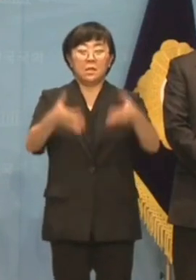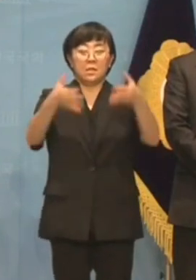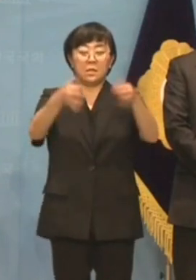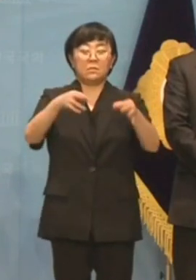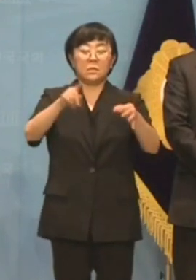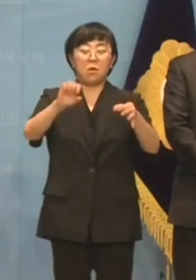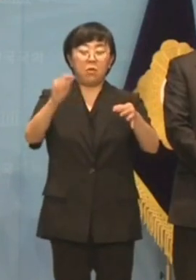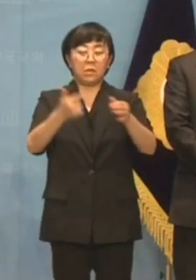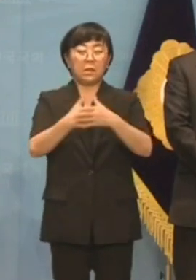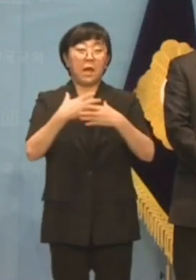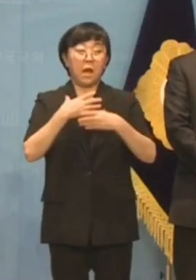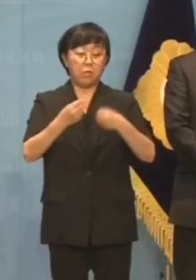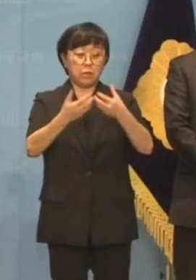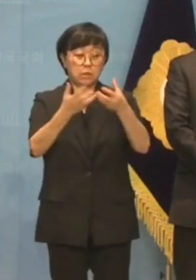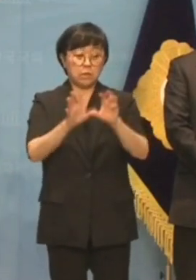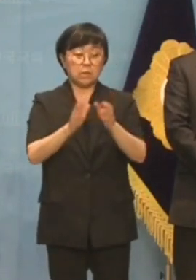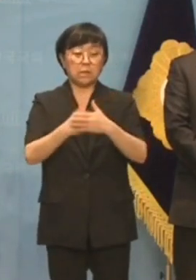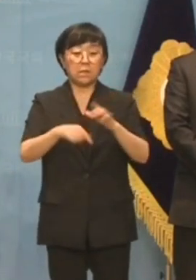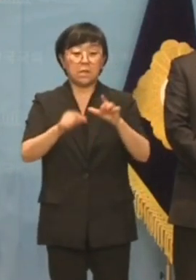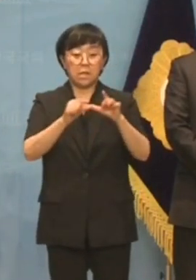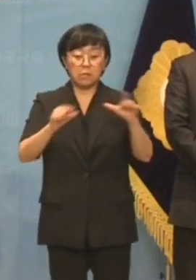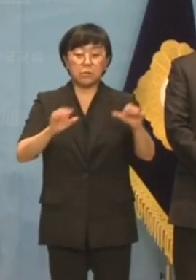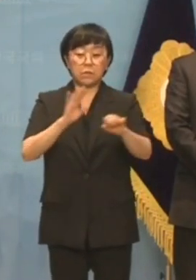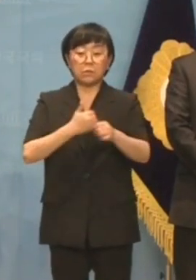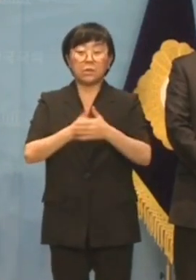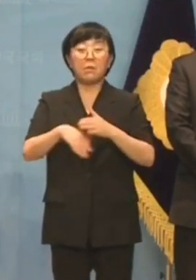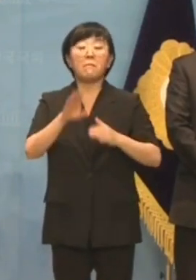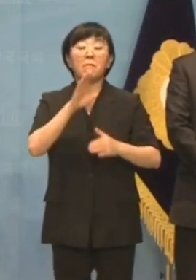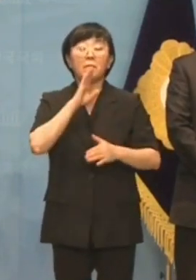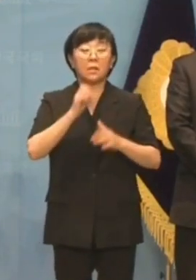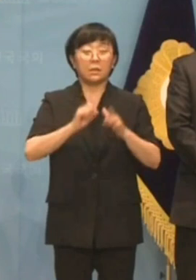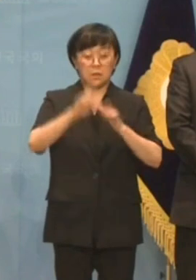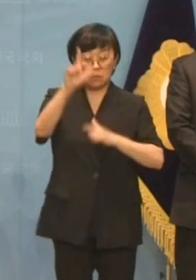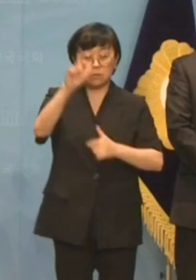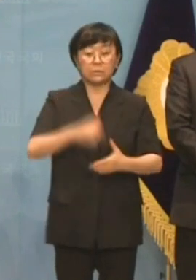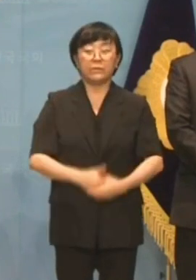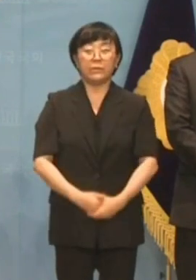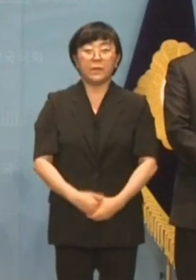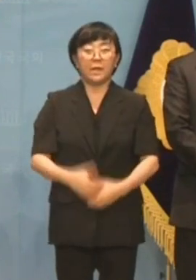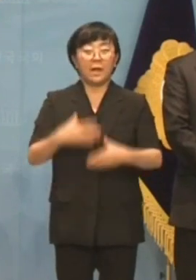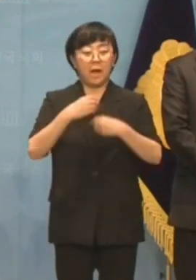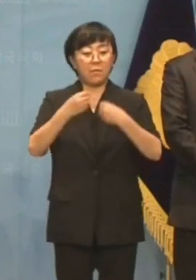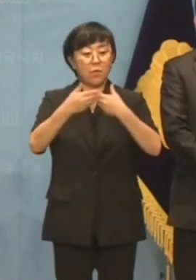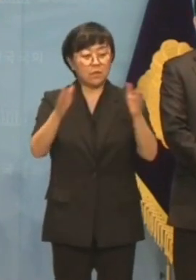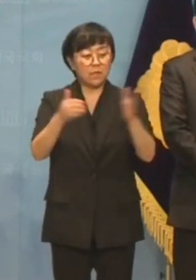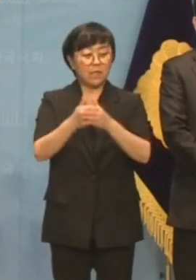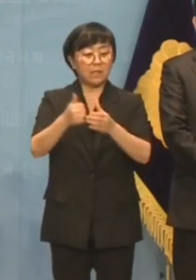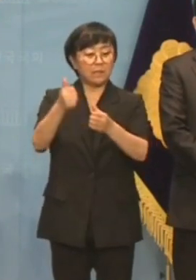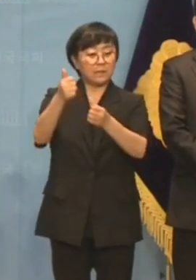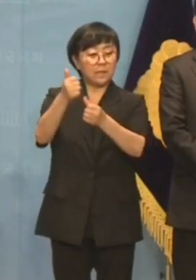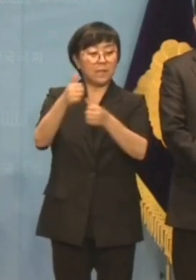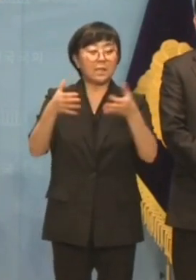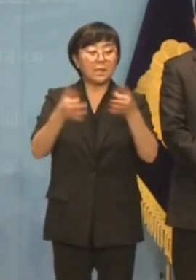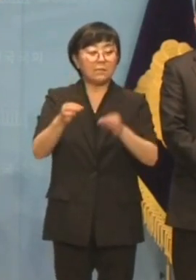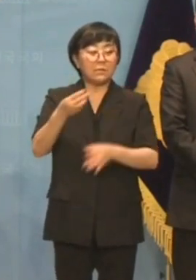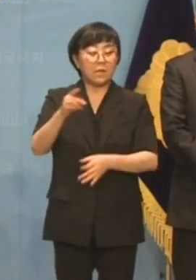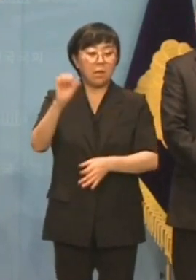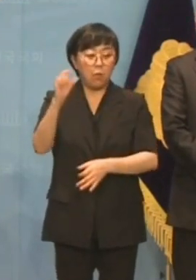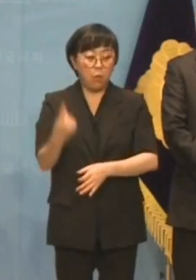김성환 안보실장도 일부 사실이 잘못됐다, 대부분 맞다고 하는데 안보실 차장인 김태호